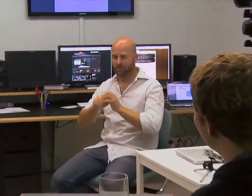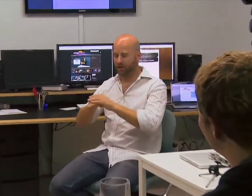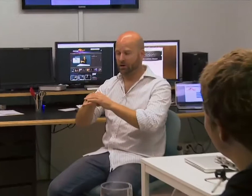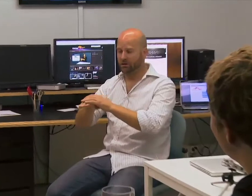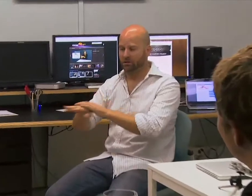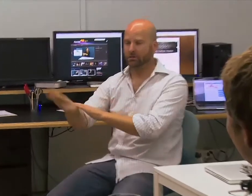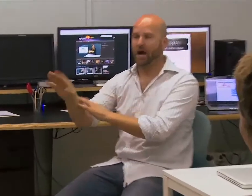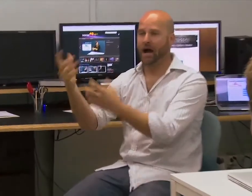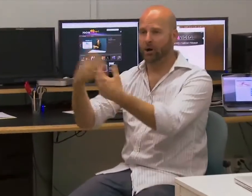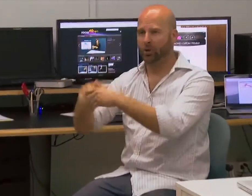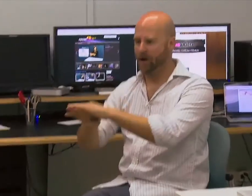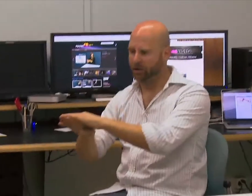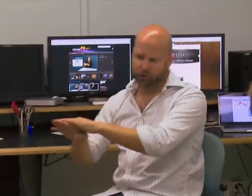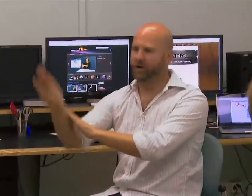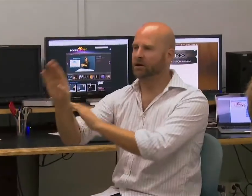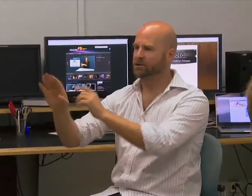gehörlos, ich habe ein Problem und dann